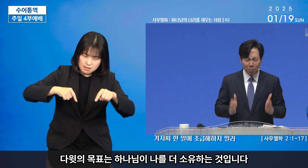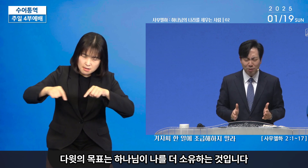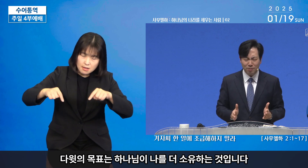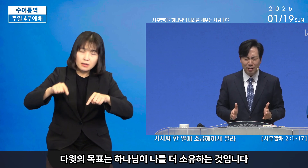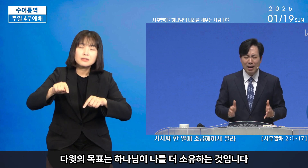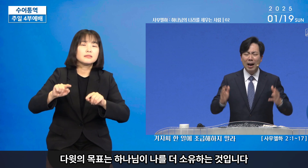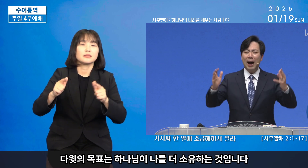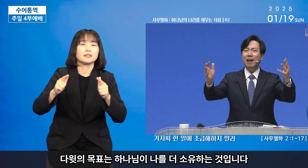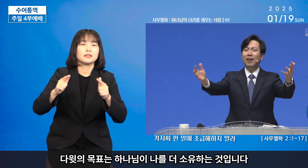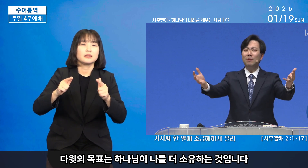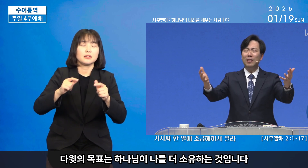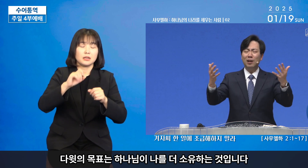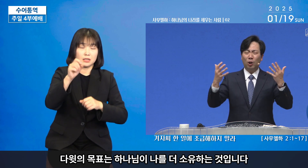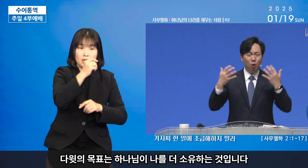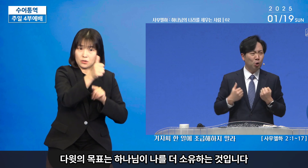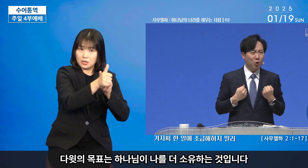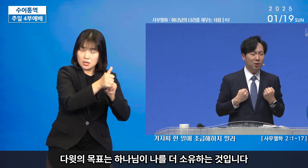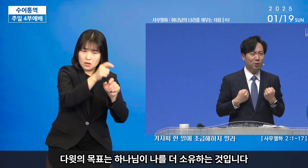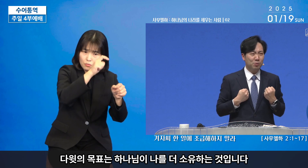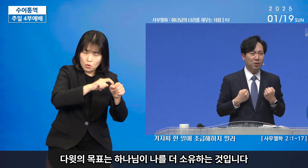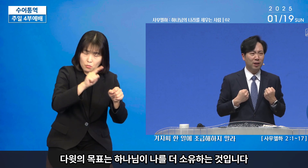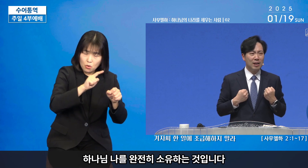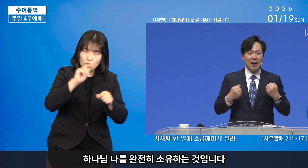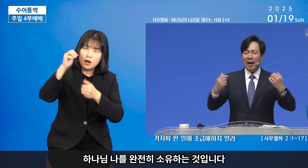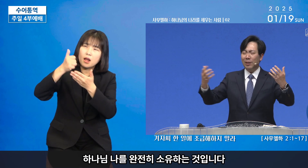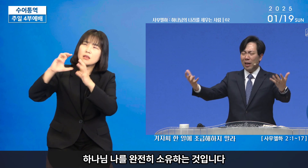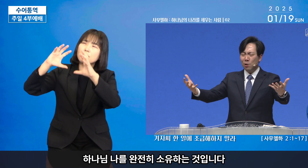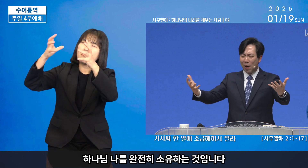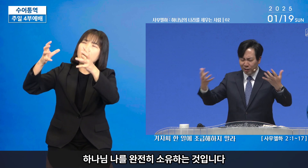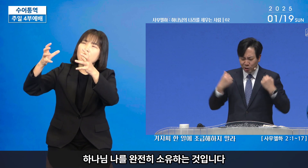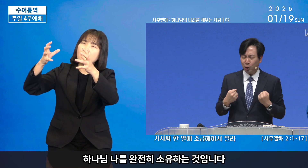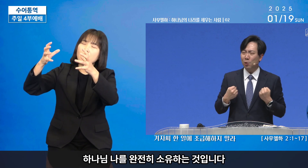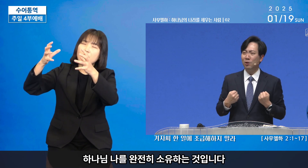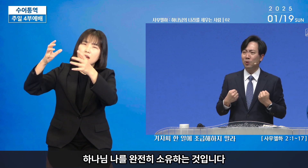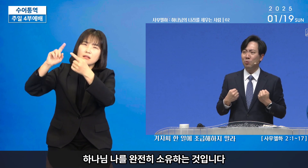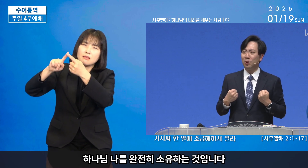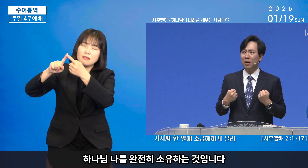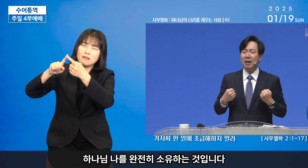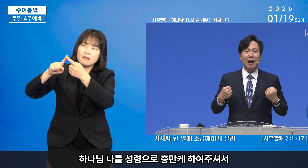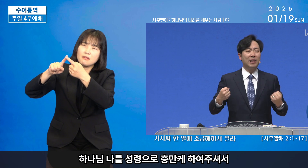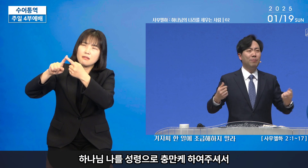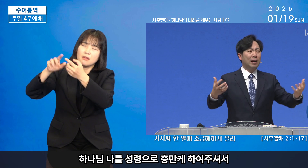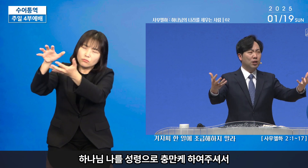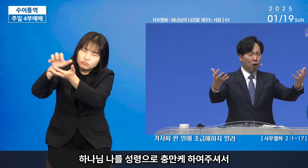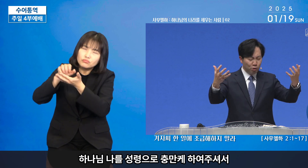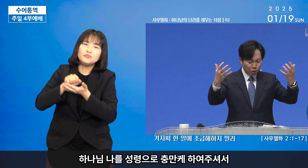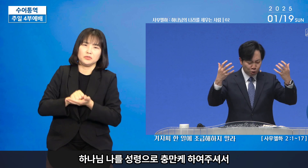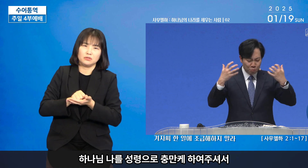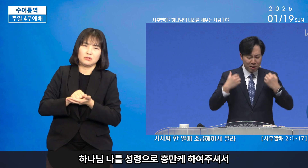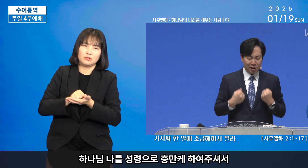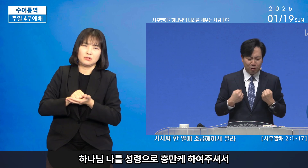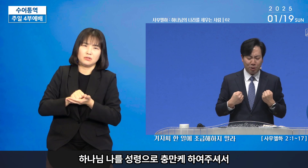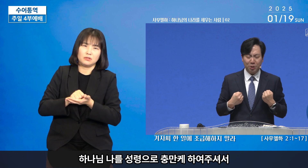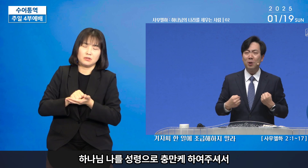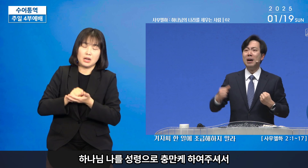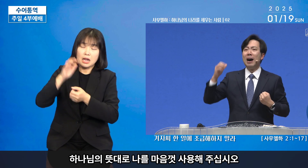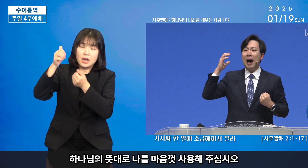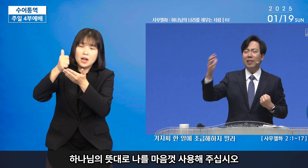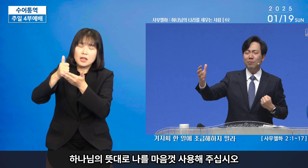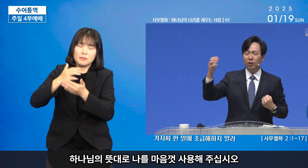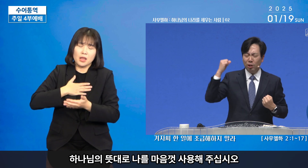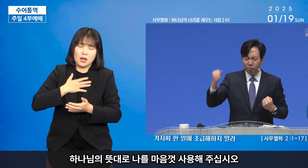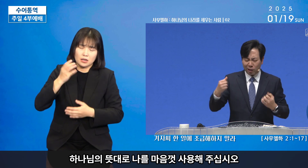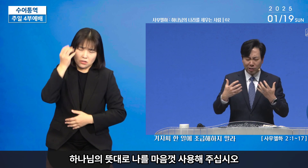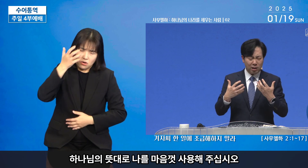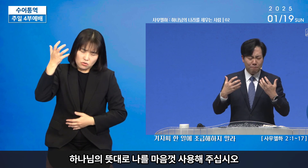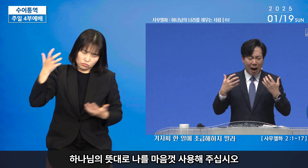다윗의 목표는 하나님이 나를 더 소유하는 것입니다. 하나님 나를 완전히 소유하는 것입니다. 하나님 나를 성령으로 충만케 하여 주어서